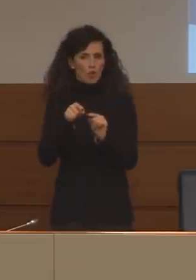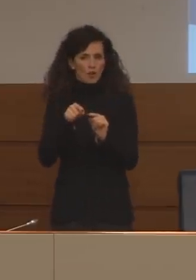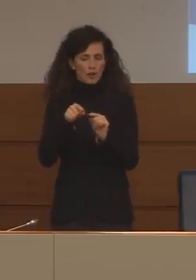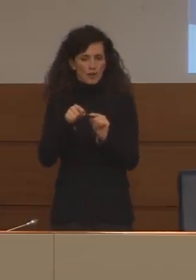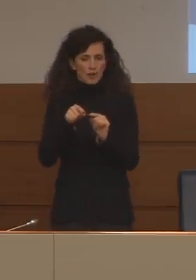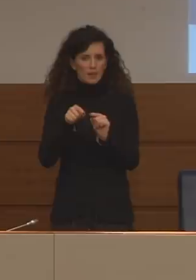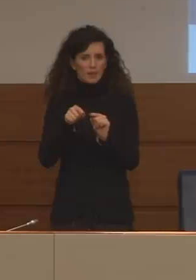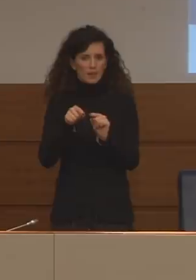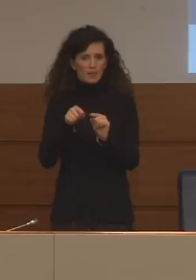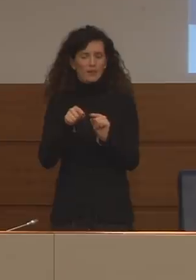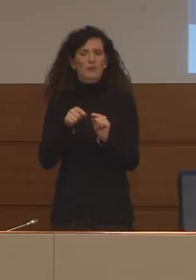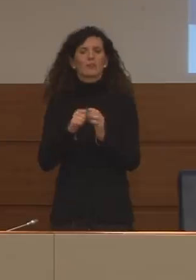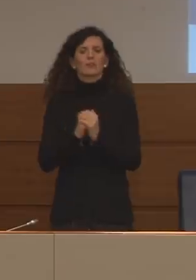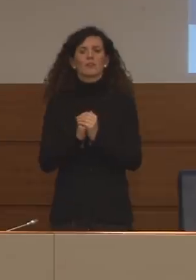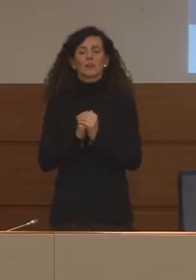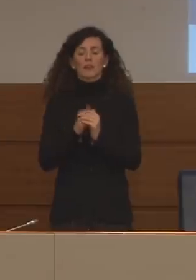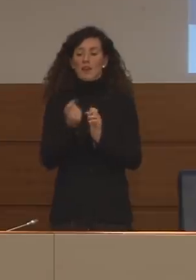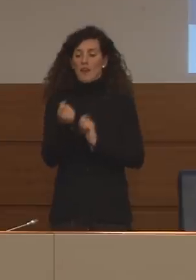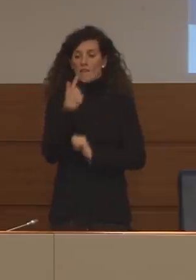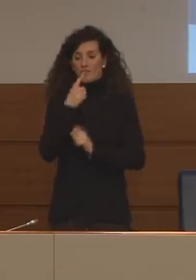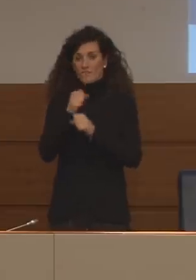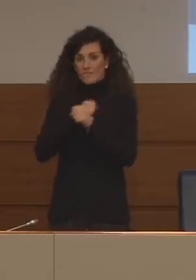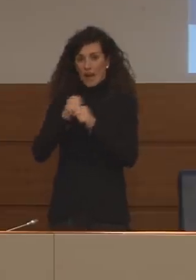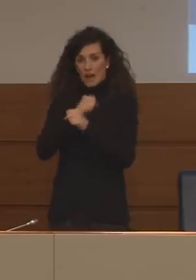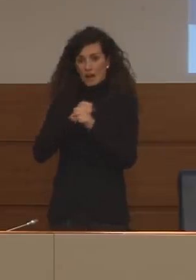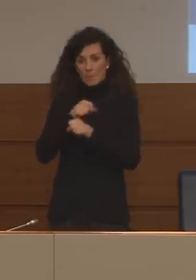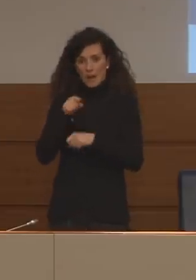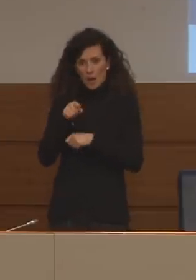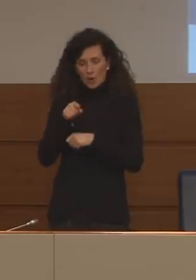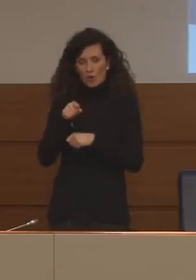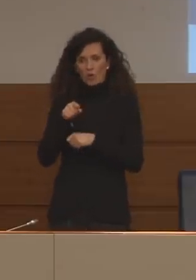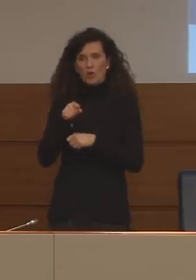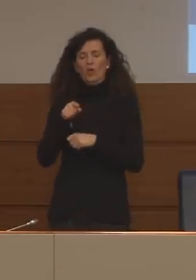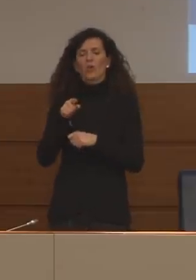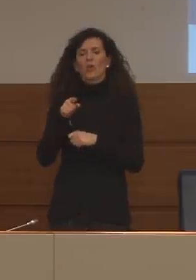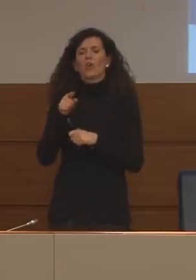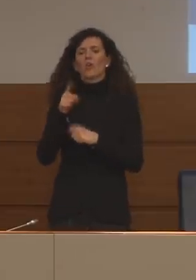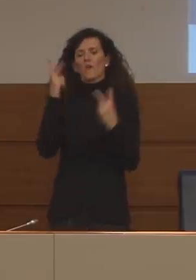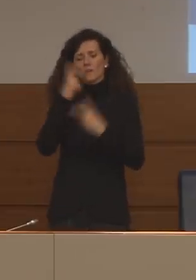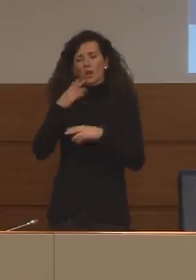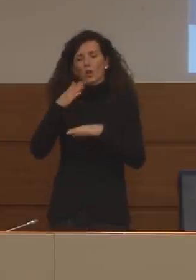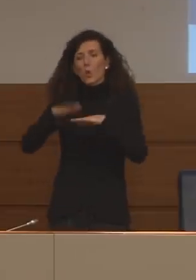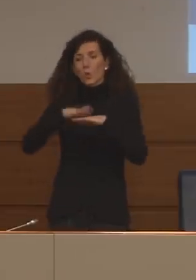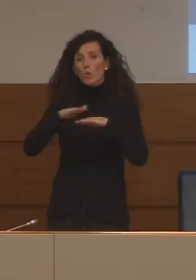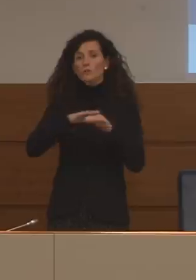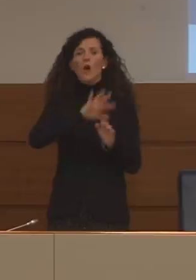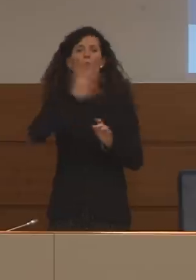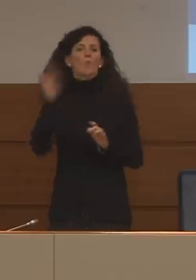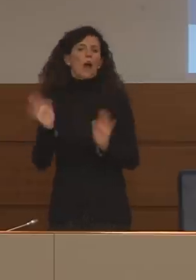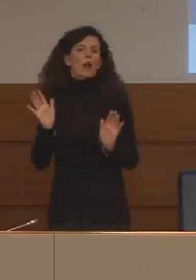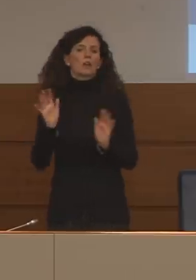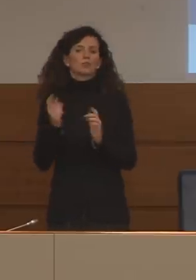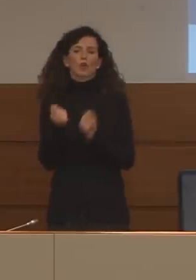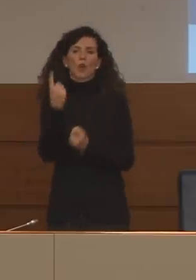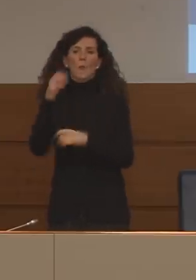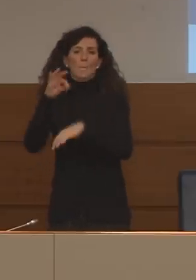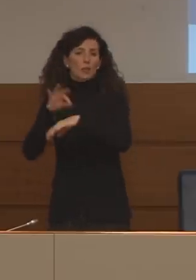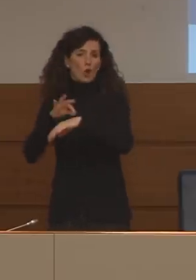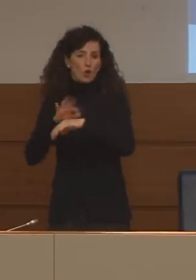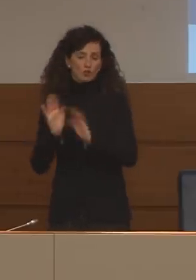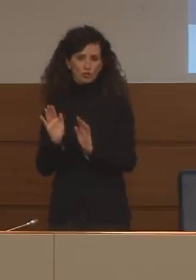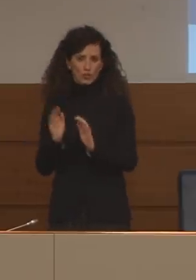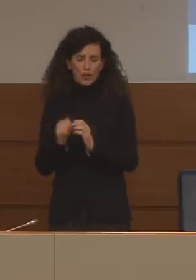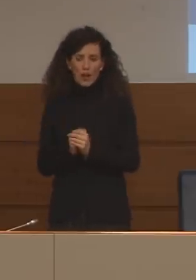farmaco oggi a un'indicazione è registrato per un'indicazione specifica che un'altra patologia a un